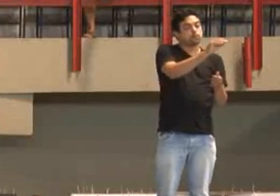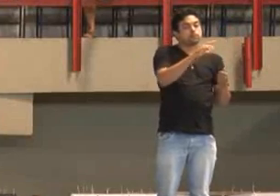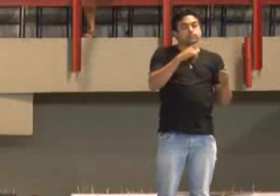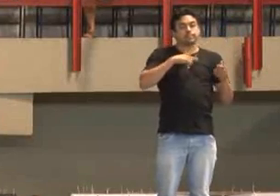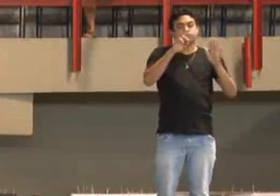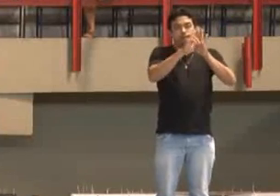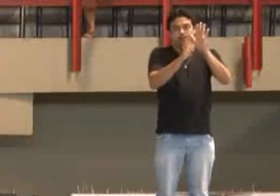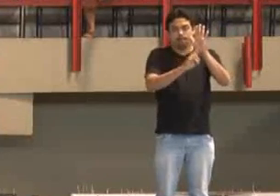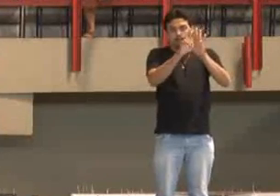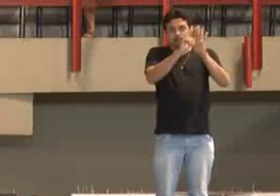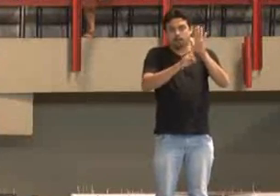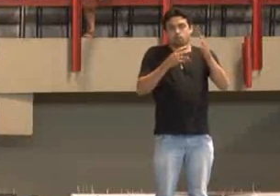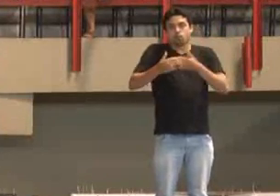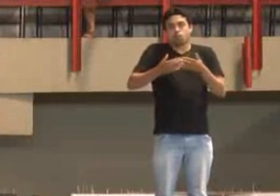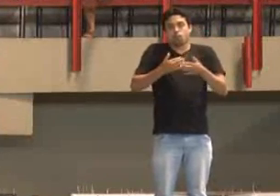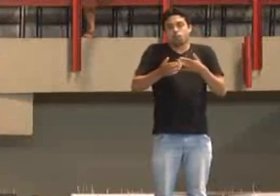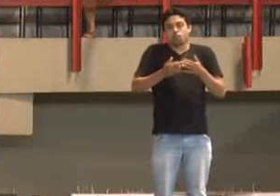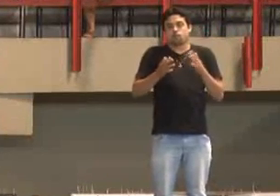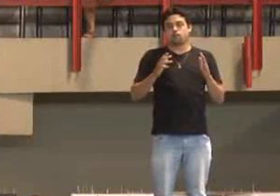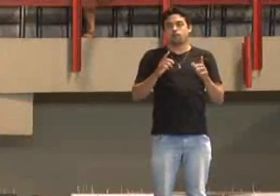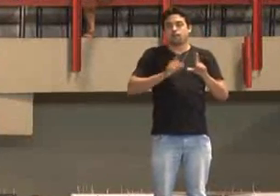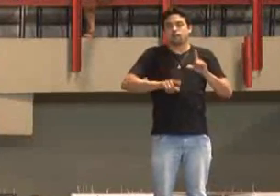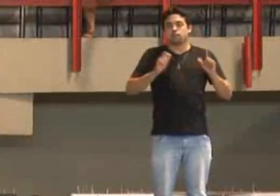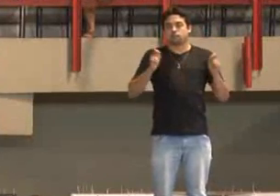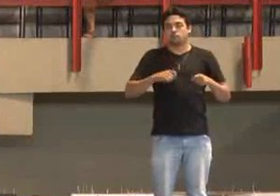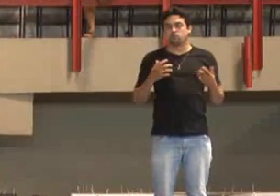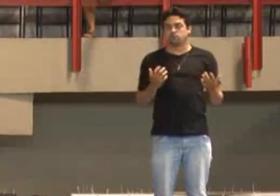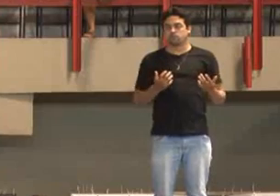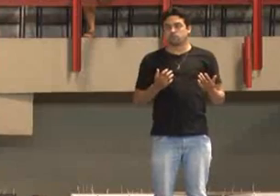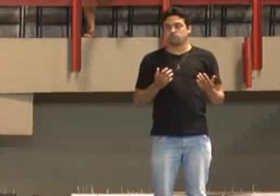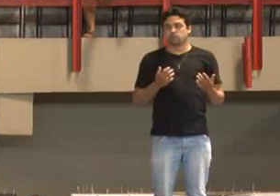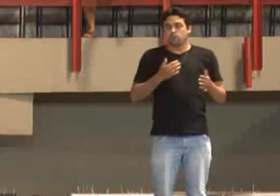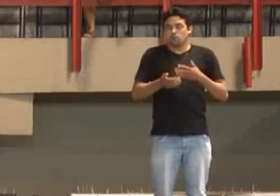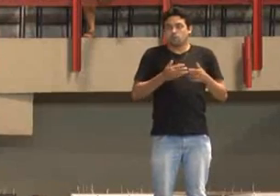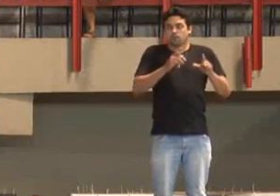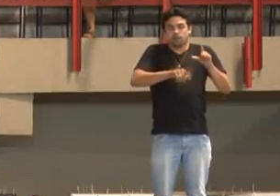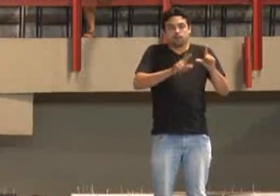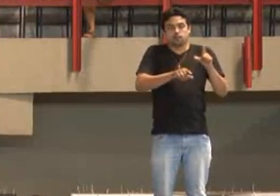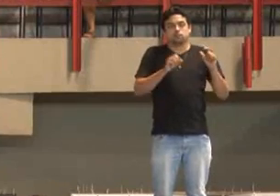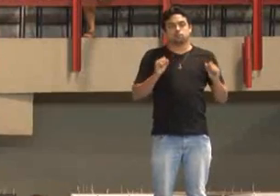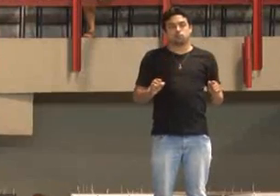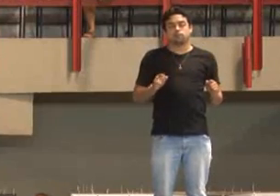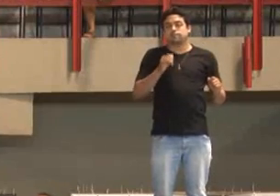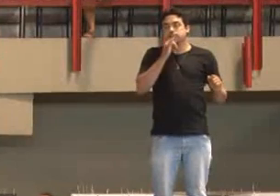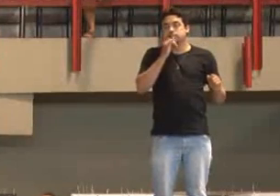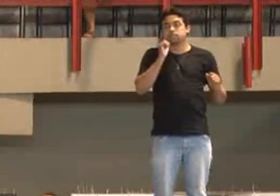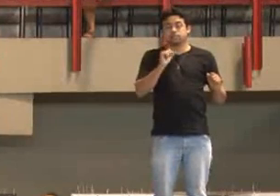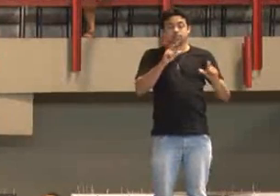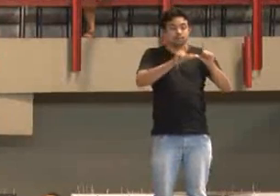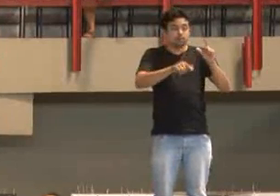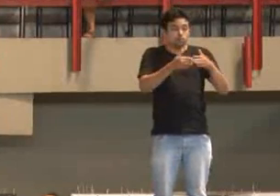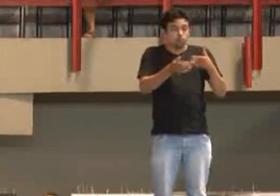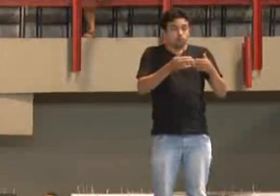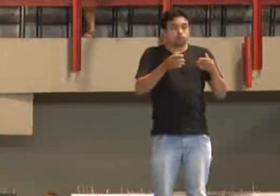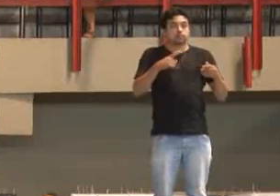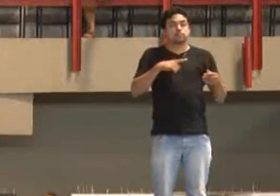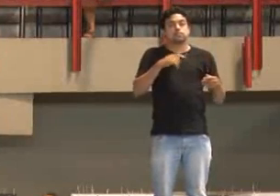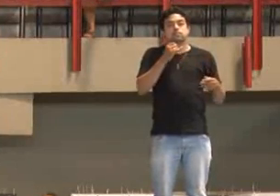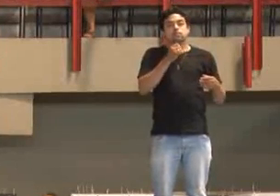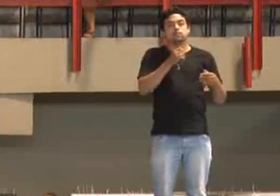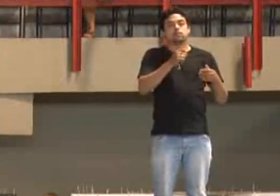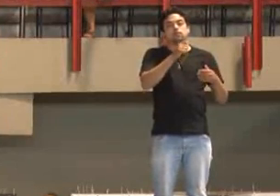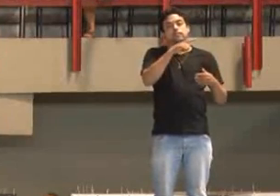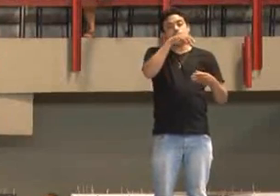alguma regra? Ou pode ser qualquer letra que eu quiser? Pode ser qualquer letra, né? Se pode ser qualquer letra, quantas letras